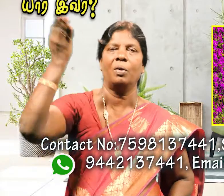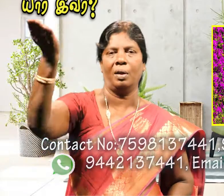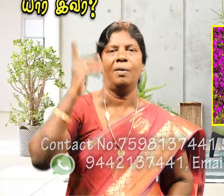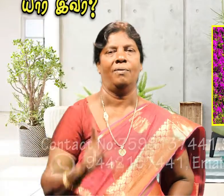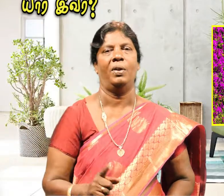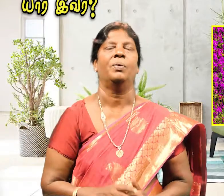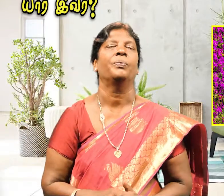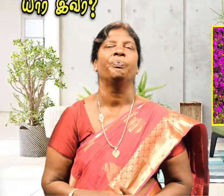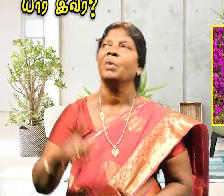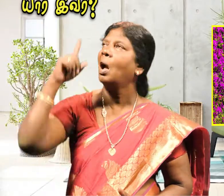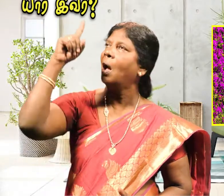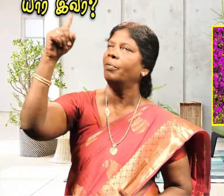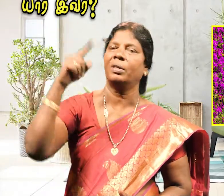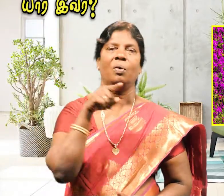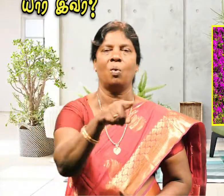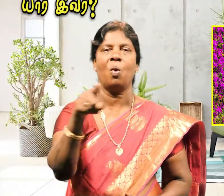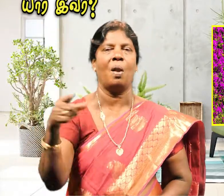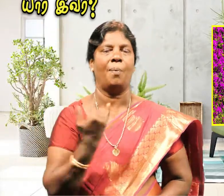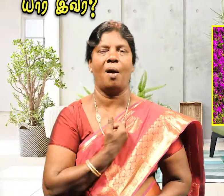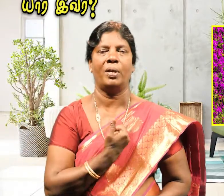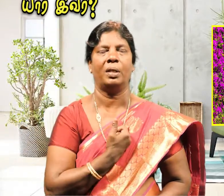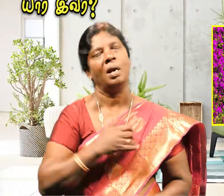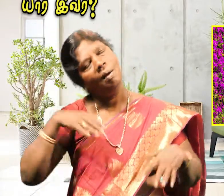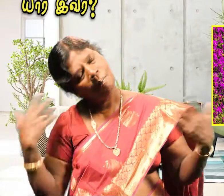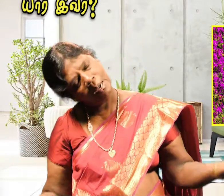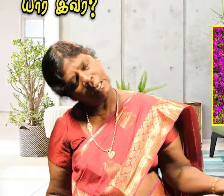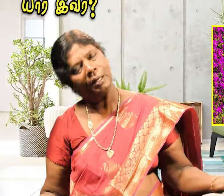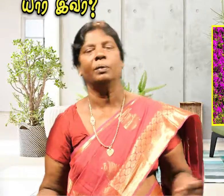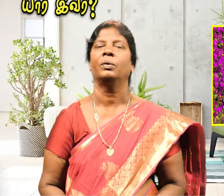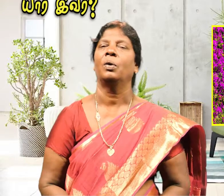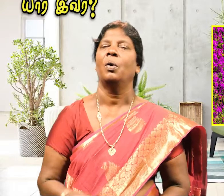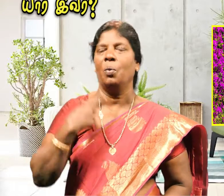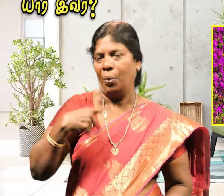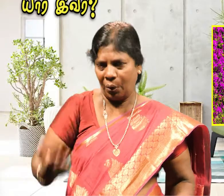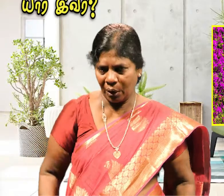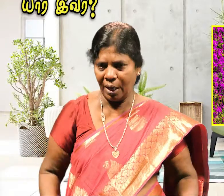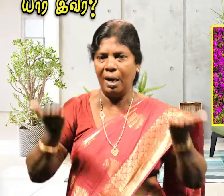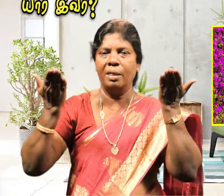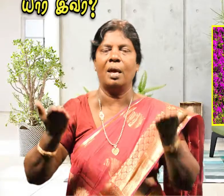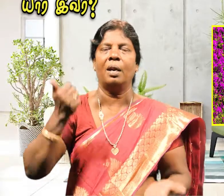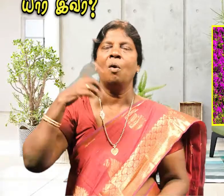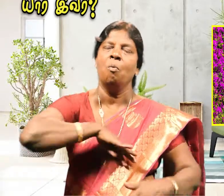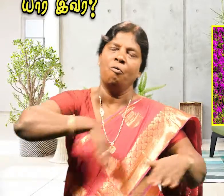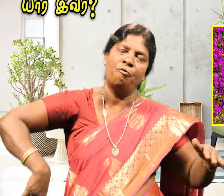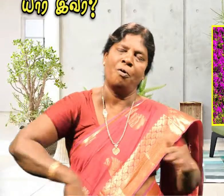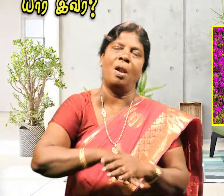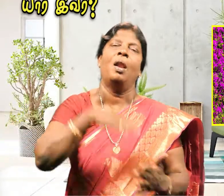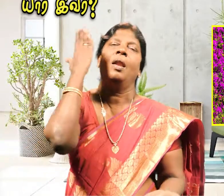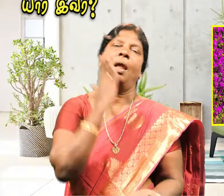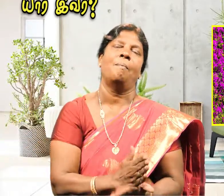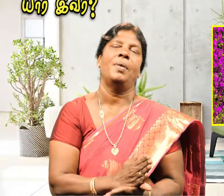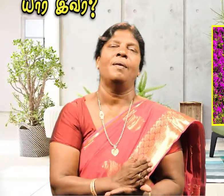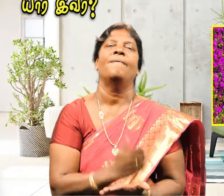கரத்திலே ஒப்புக்கொடுங்கள். அவர்தான் உங்களுடைய பாவத்திற்காக மரித்து உயிர்த்தெழுந்தவர் என்று முழுமையாய்